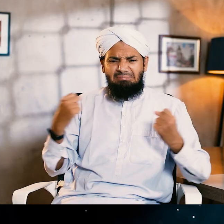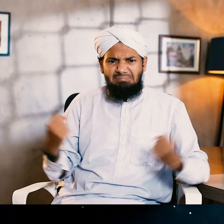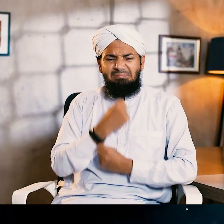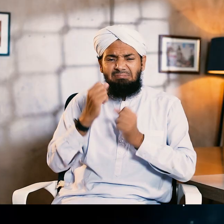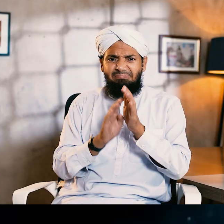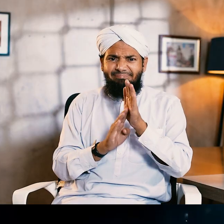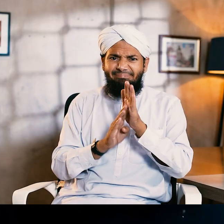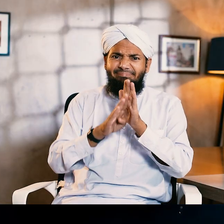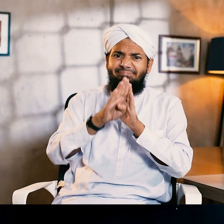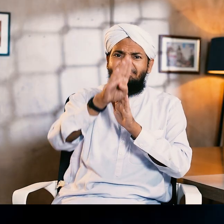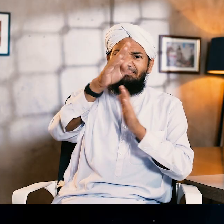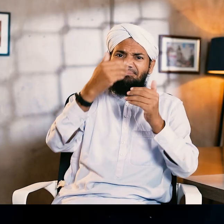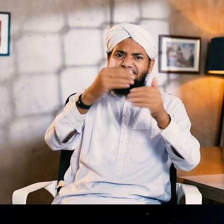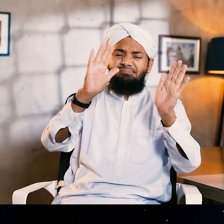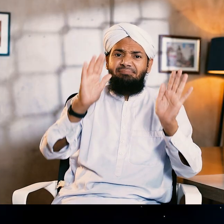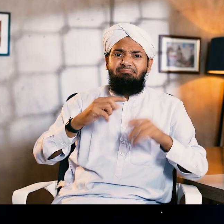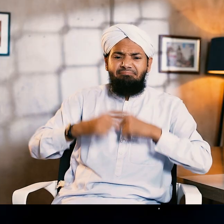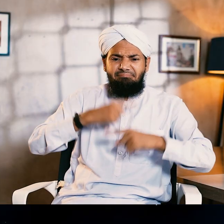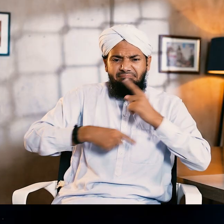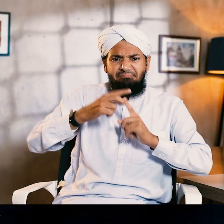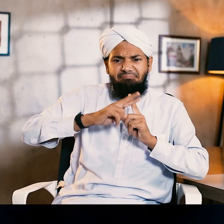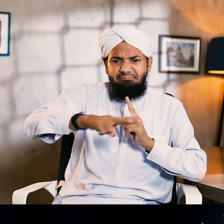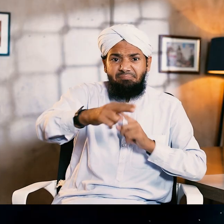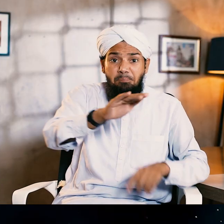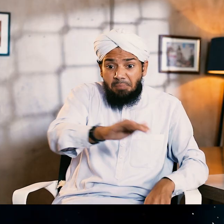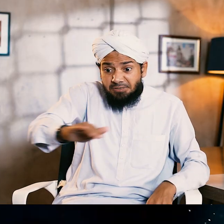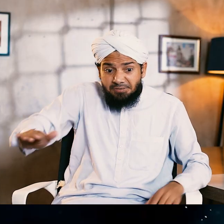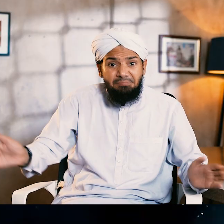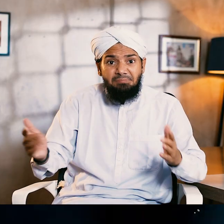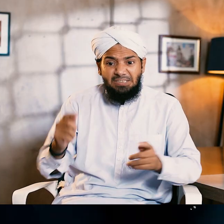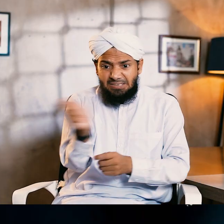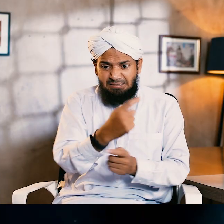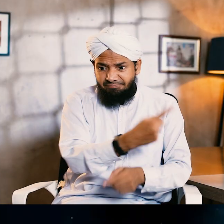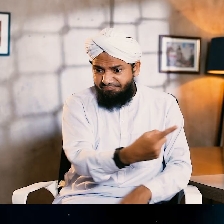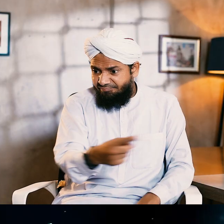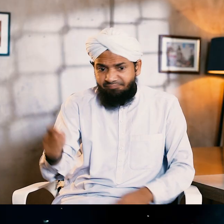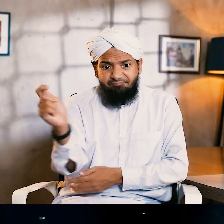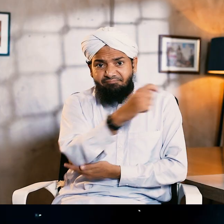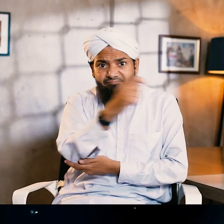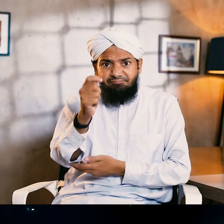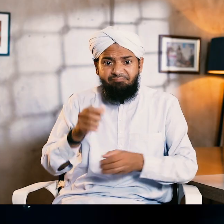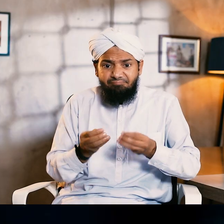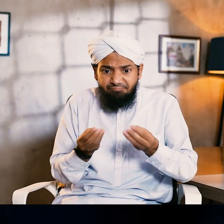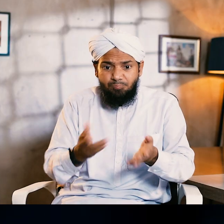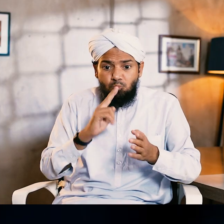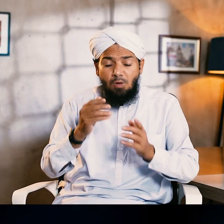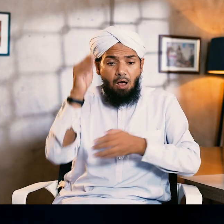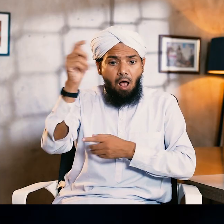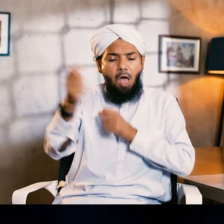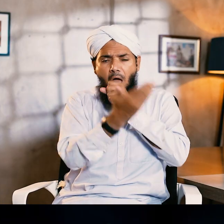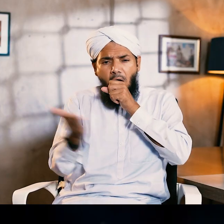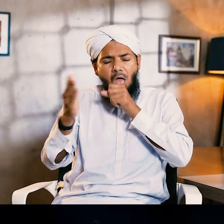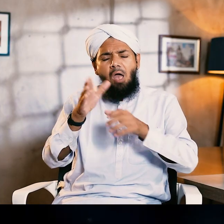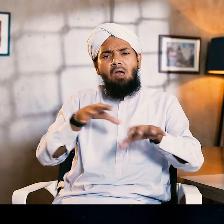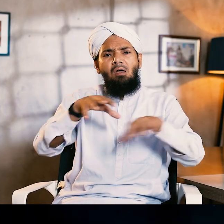آگے بڑھائیں، نسلاً بعد نسلیں اس کو جاری کریں، چھوٹے چھوٹے بچوں کو جشن ولادت منانے کی تلقین